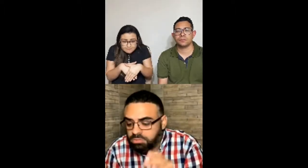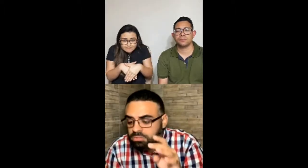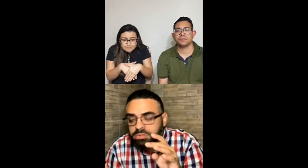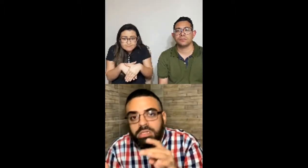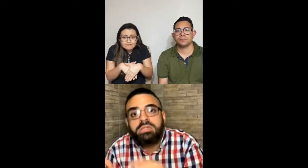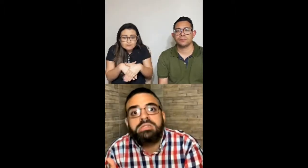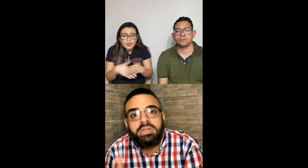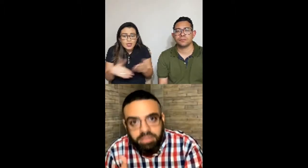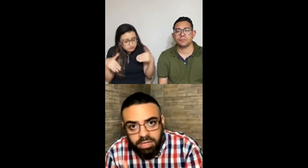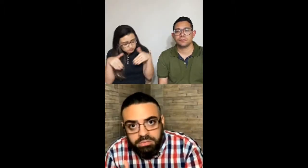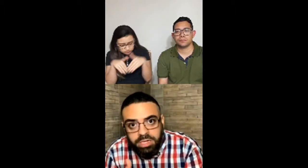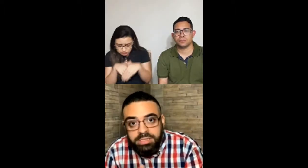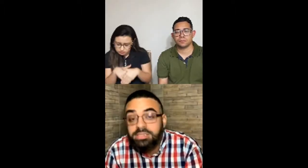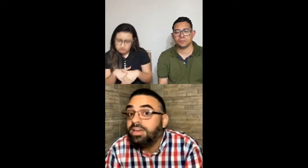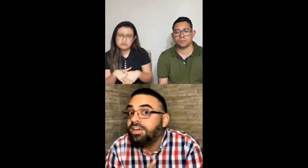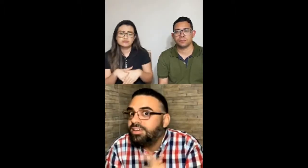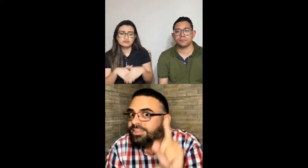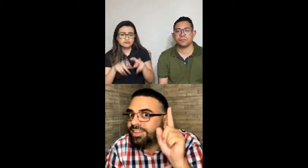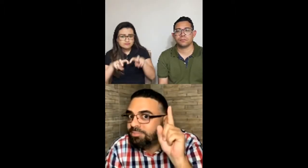Então eu desci,